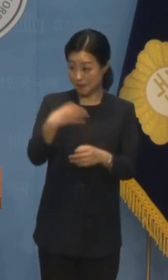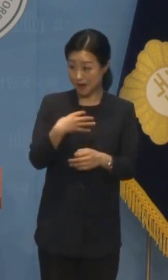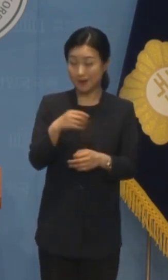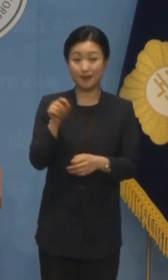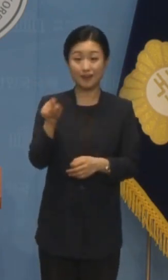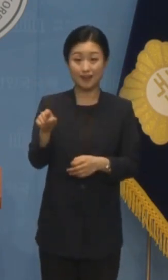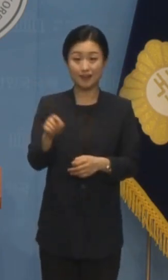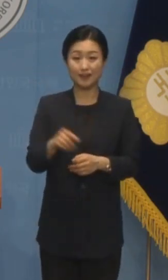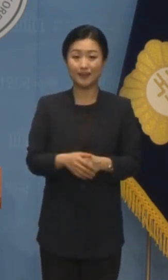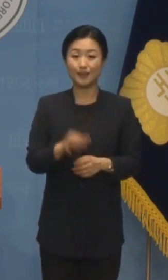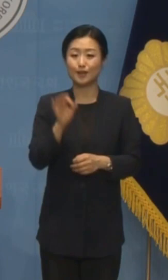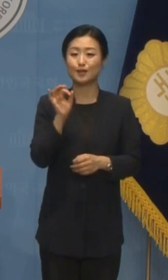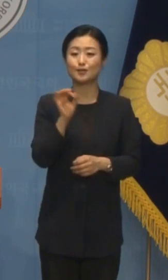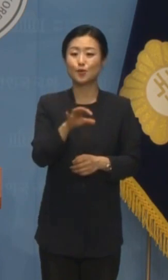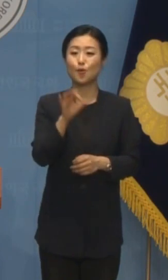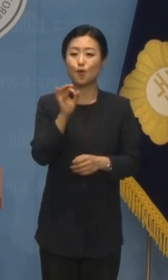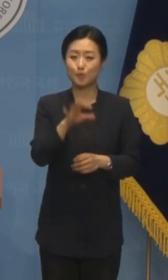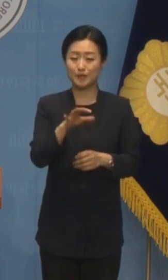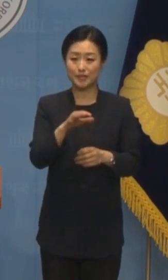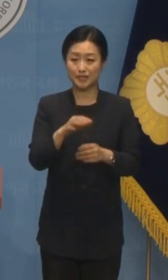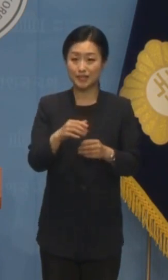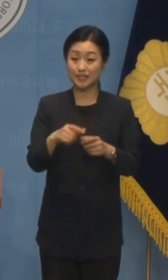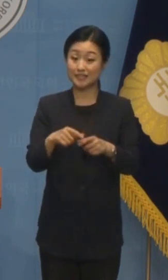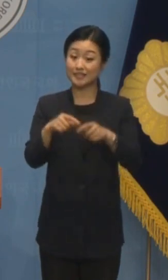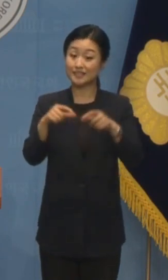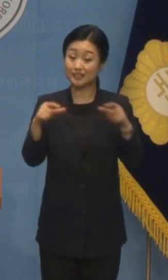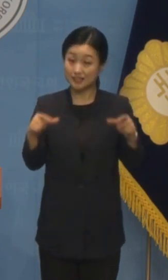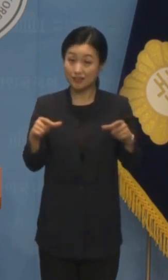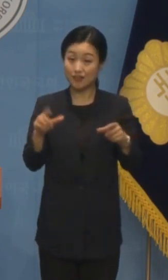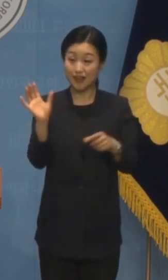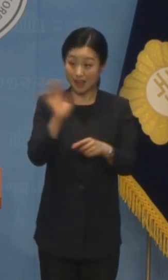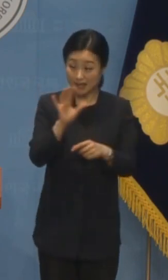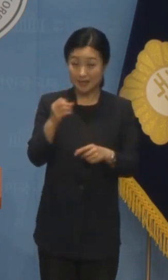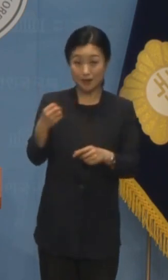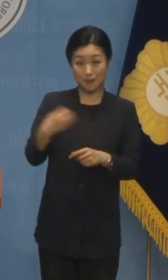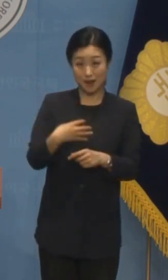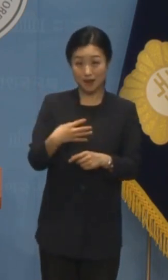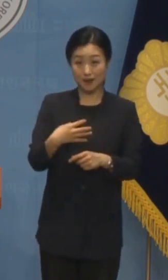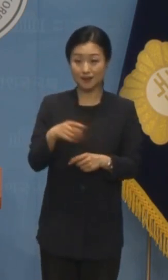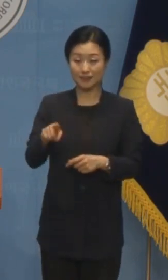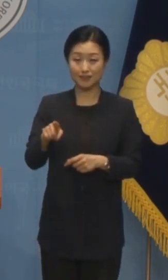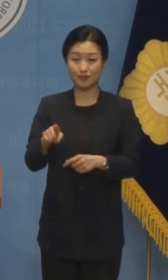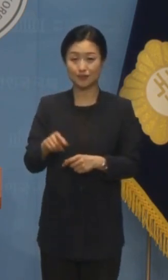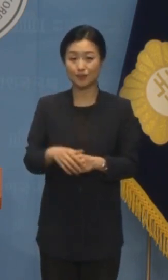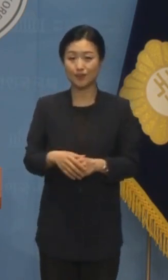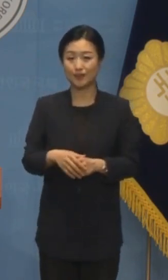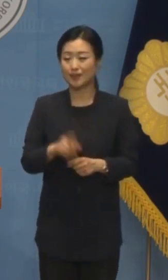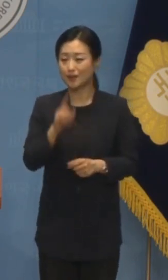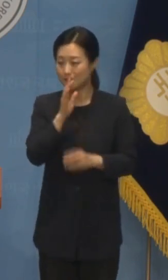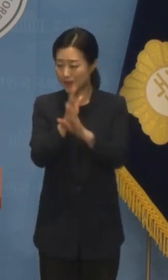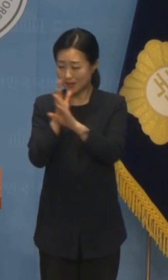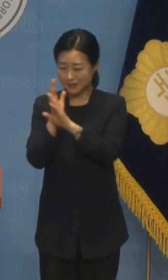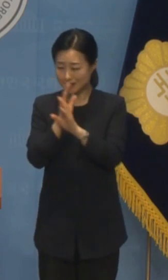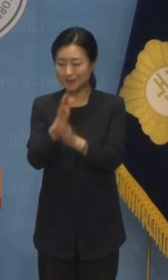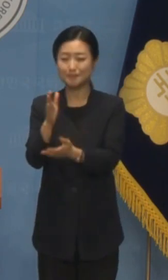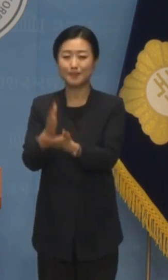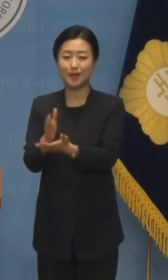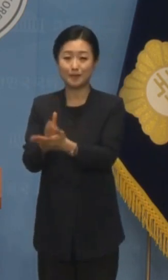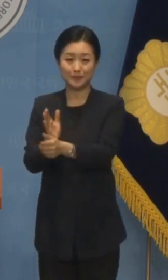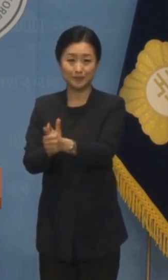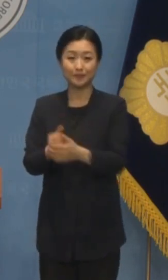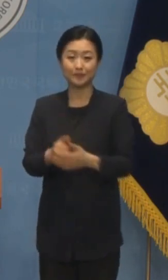분들은 소비 진작 효과가 제한적일 것이라고 같이 동시에 주장을 하셨는데 이것도 한 입으로 두말하는 자기